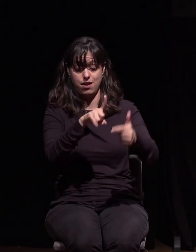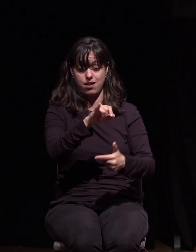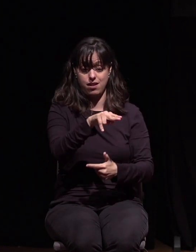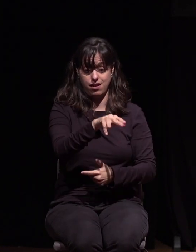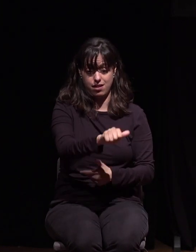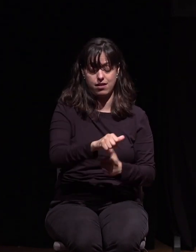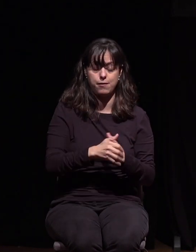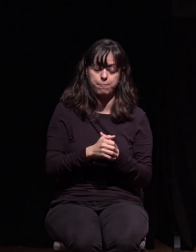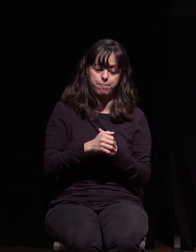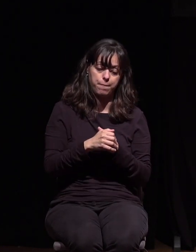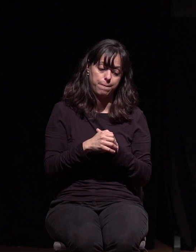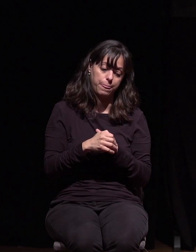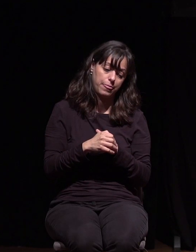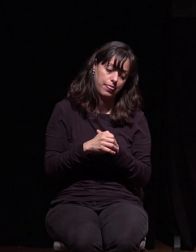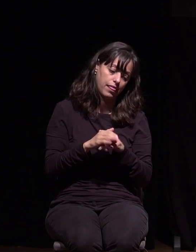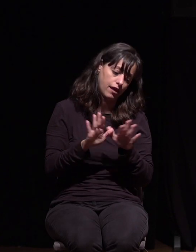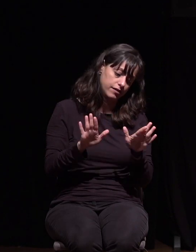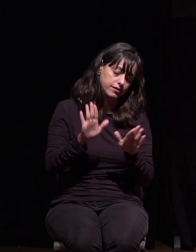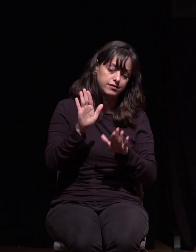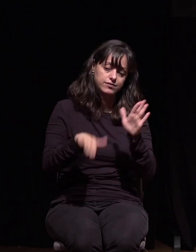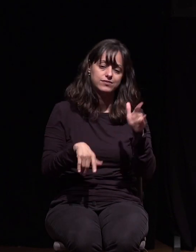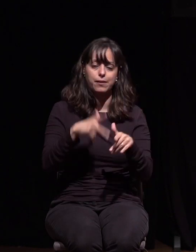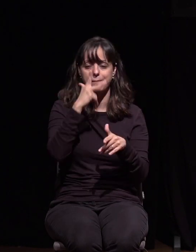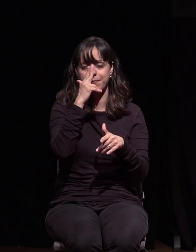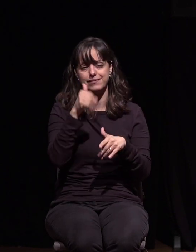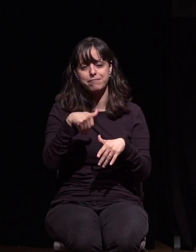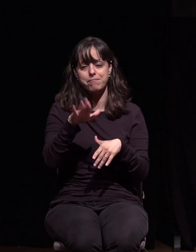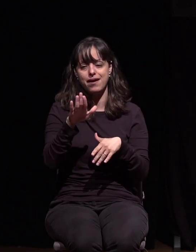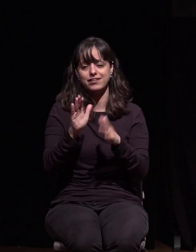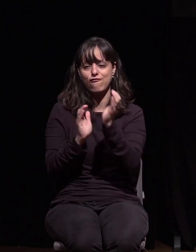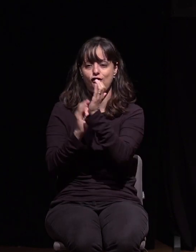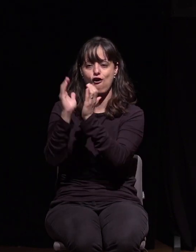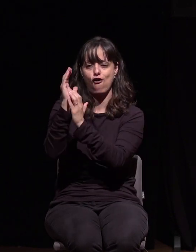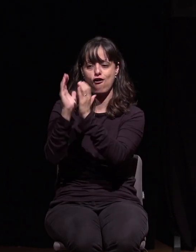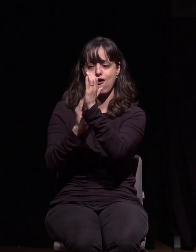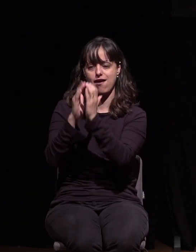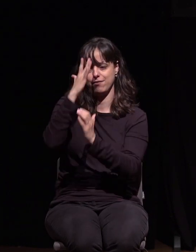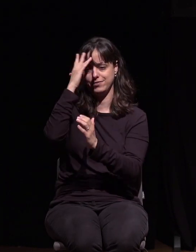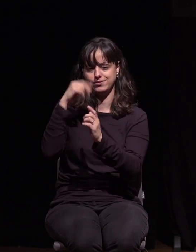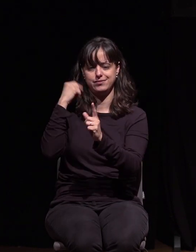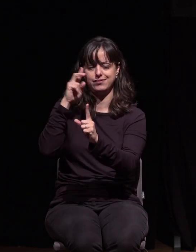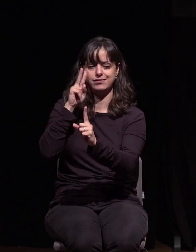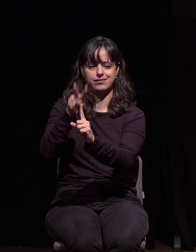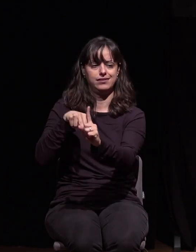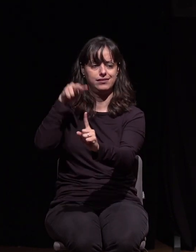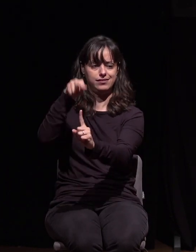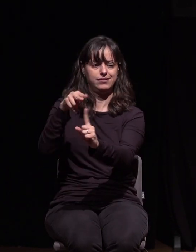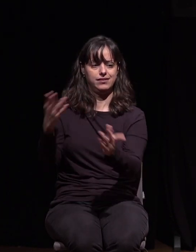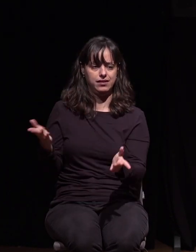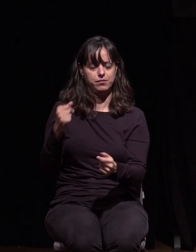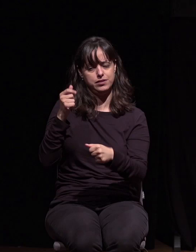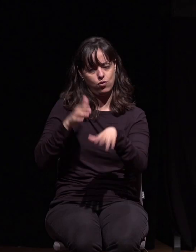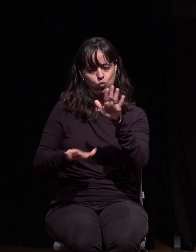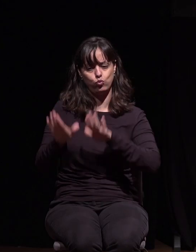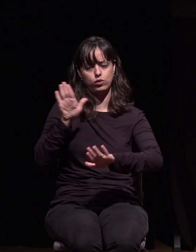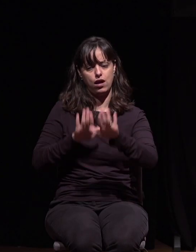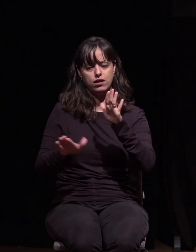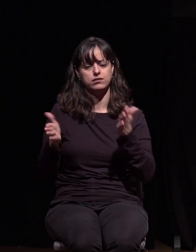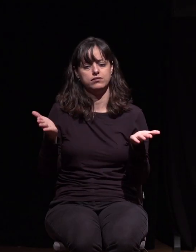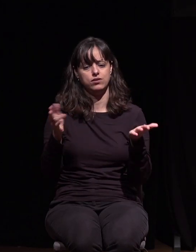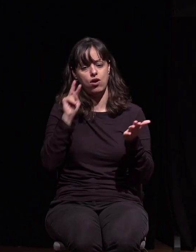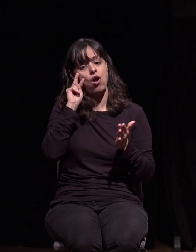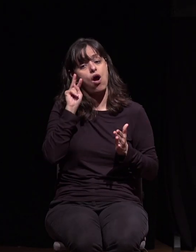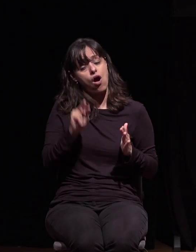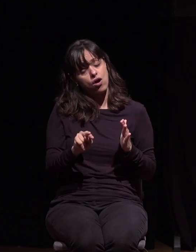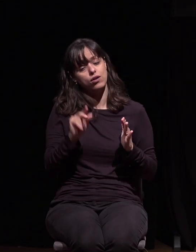certa... Você falou de uma visão folclórica, né? Uma coisa assim, um pouco estereotipada. Acho que é preciso tomar um pouco de cuidado, às vezes, de olhar a maneira